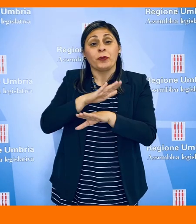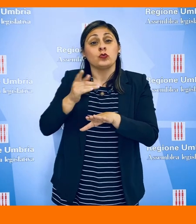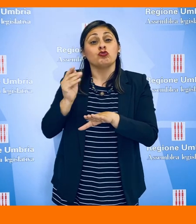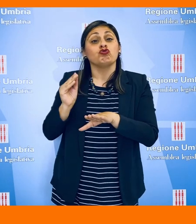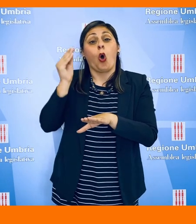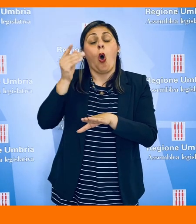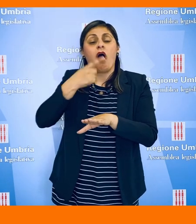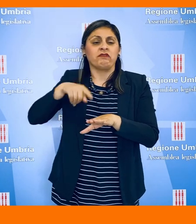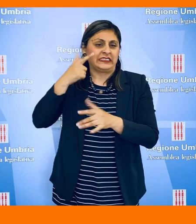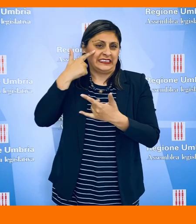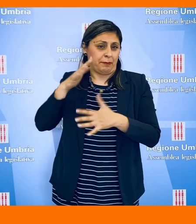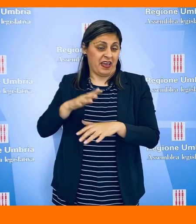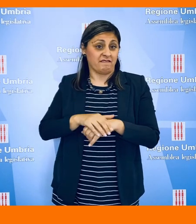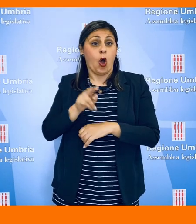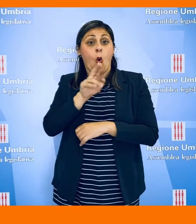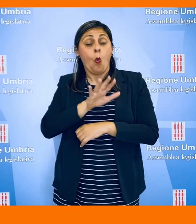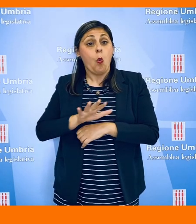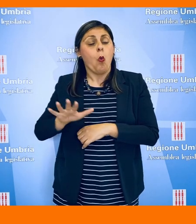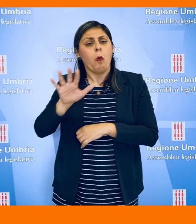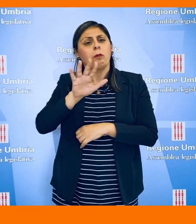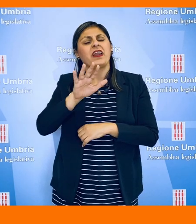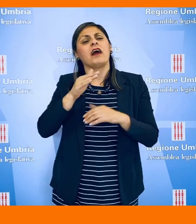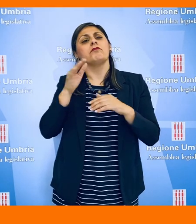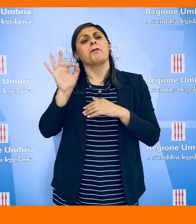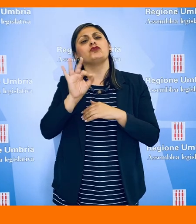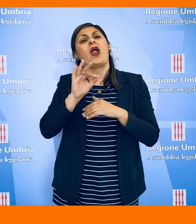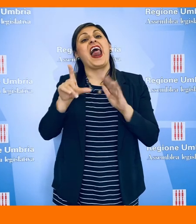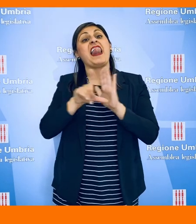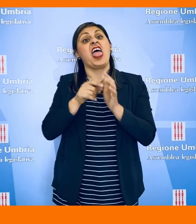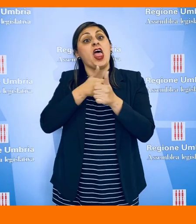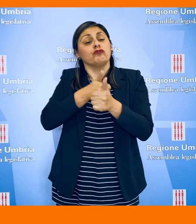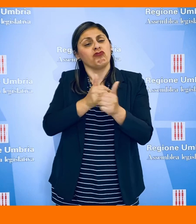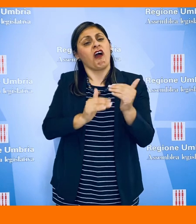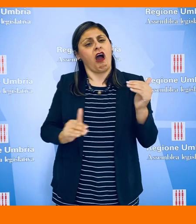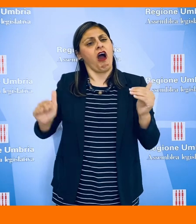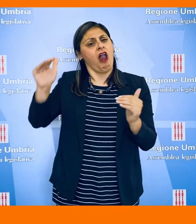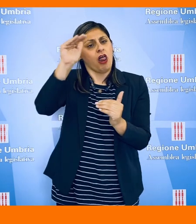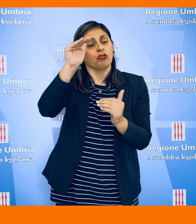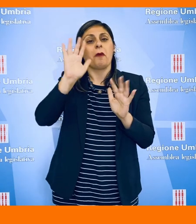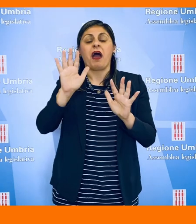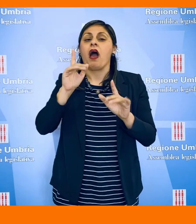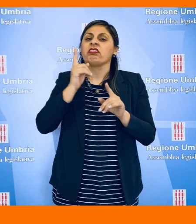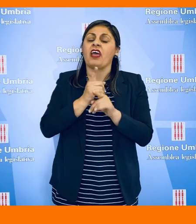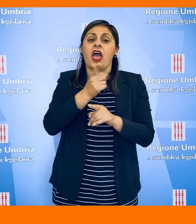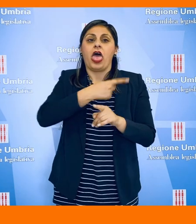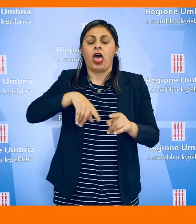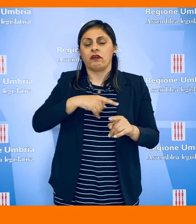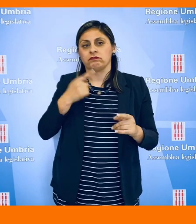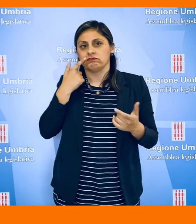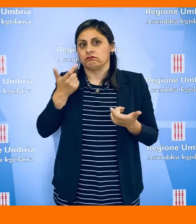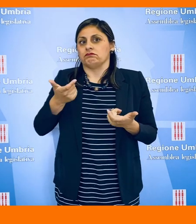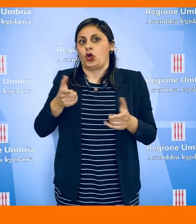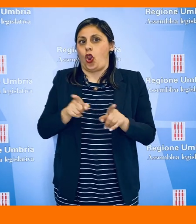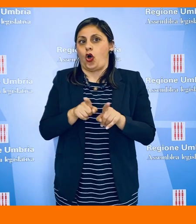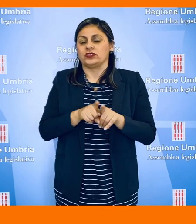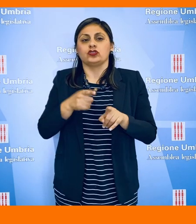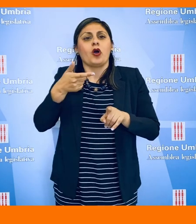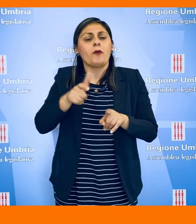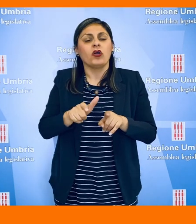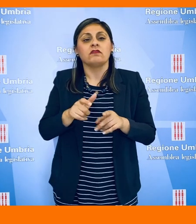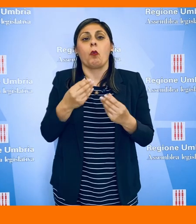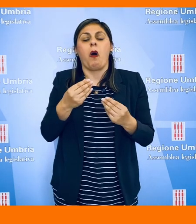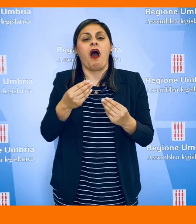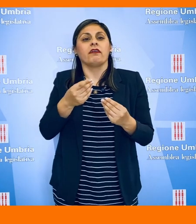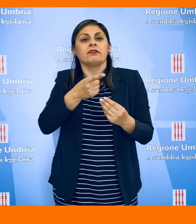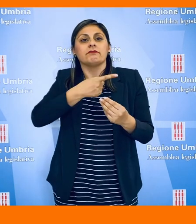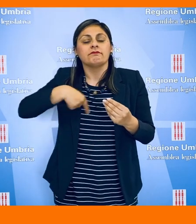regione Umbria ha un tasso di legalità elevato, ma bisogna assolutamente tenere alta la guardia, perché ogni volta che facciamo una lezione